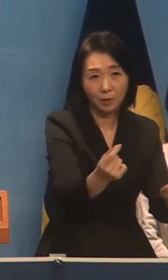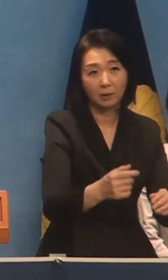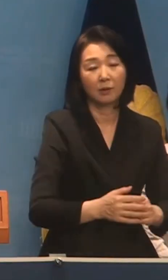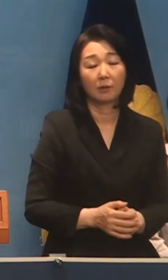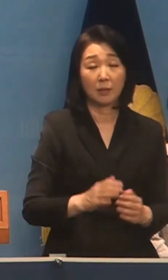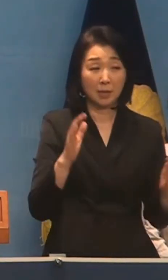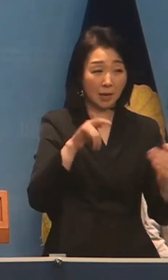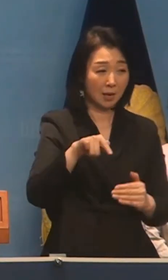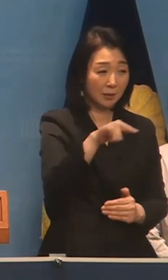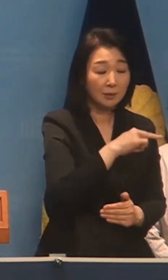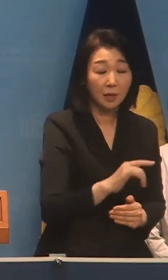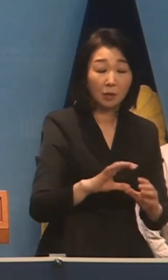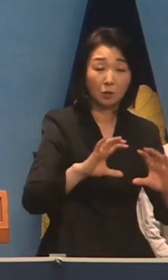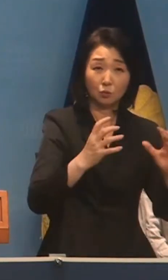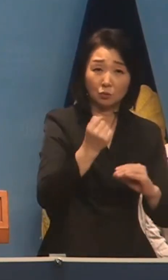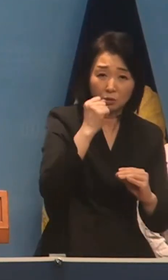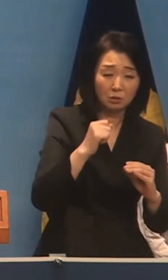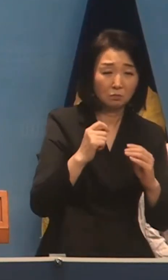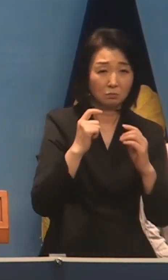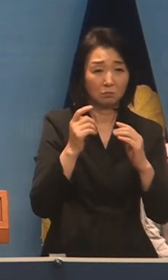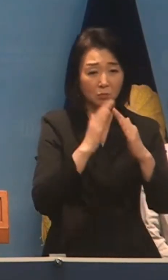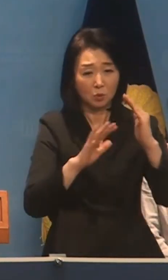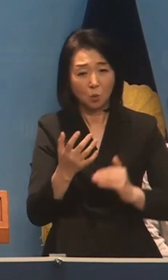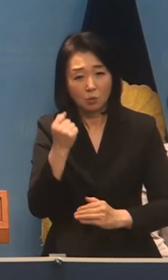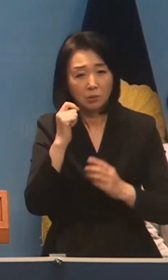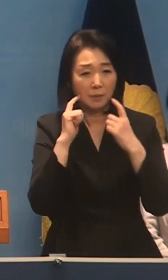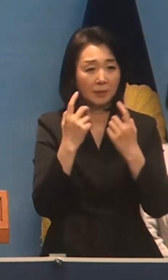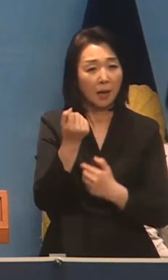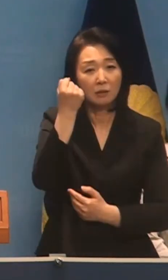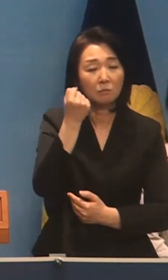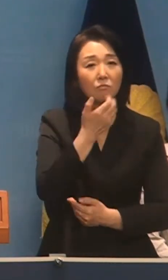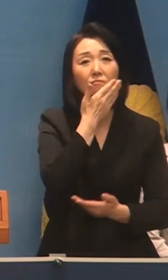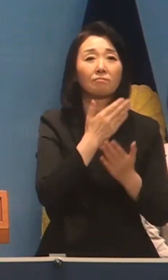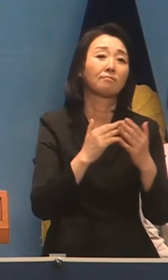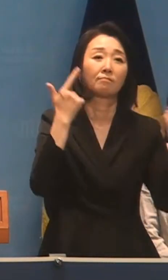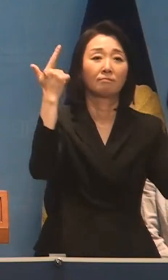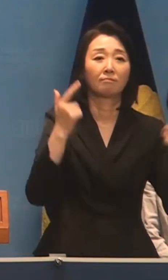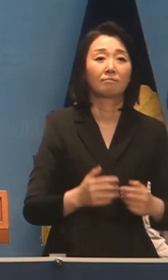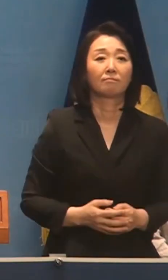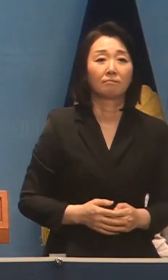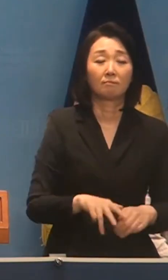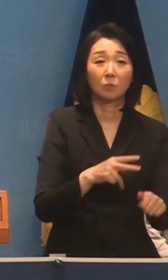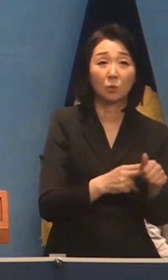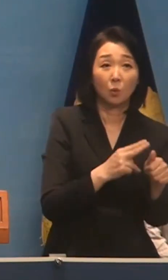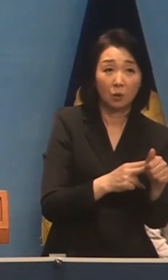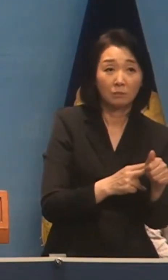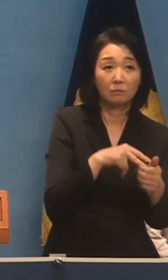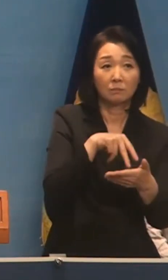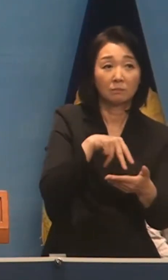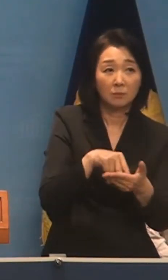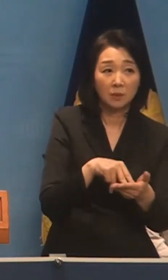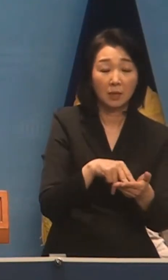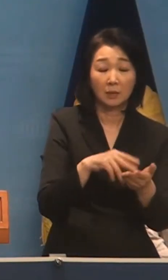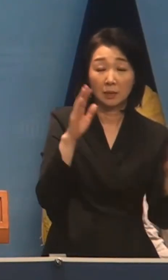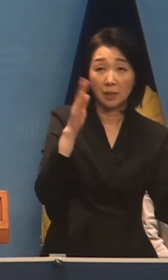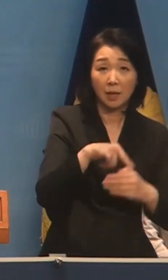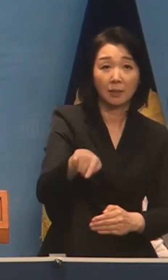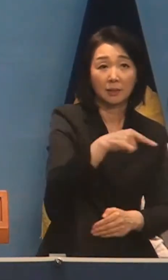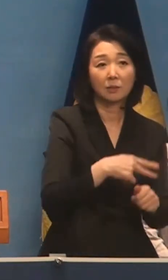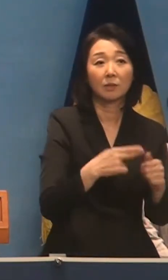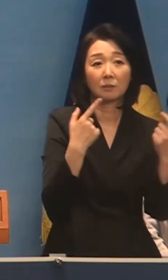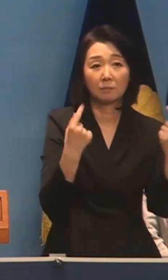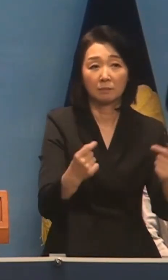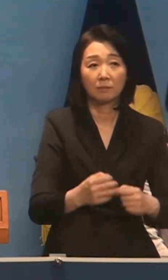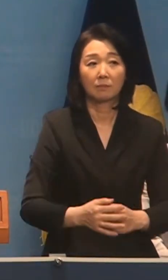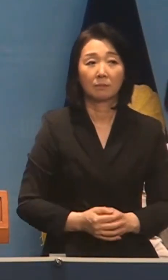우리 아이들에게는 국립인지 공립인지 사립인지가 중요하지 않습니다. 교원들도 우리 모든 아이들의